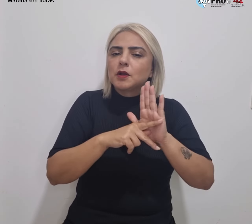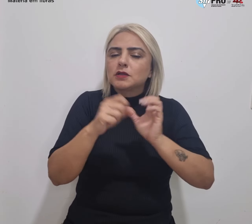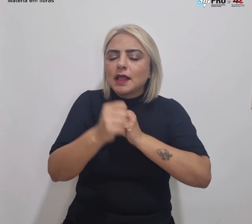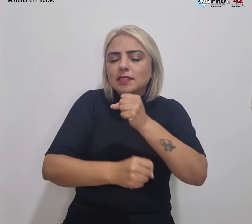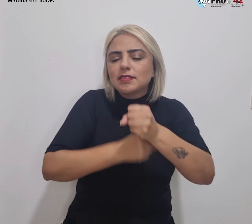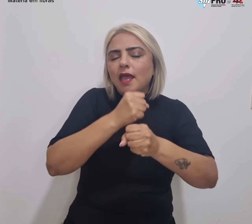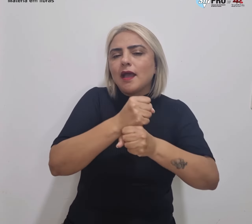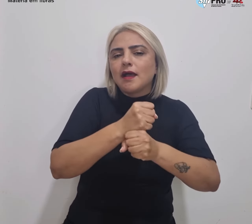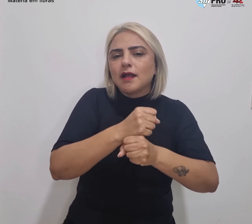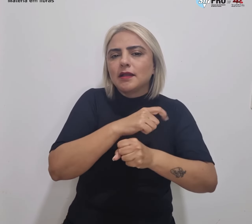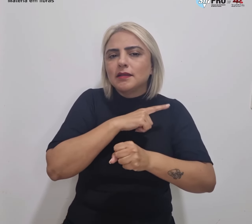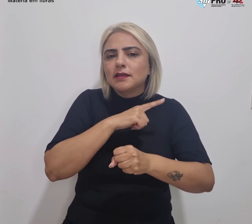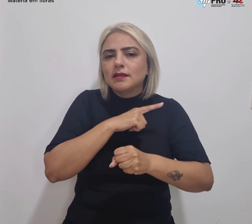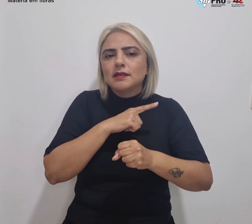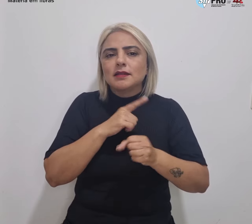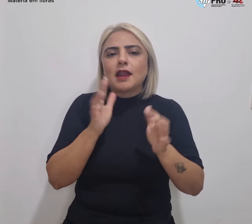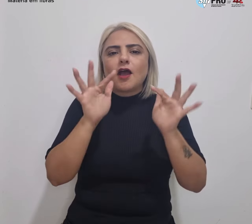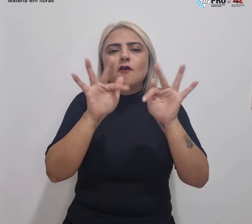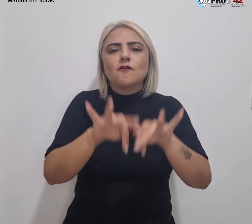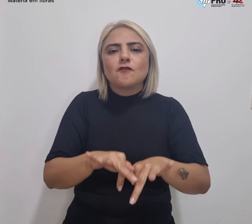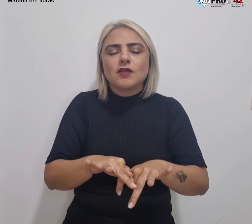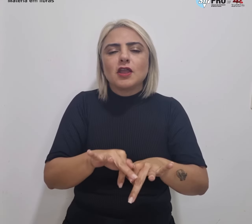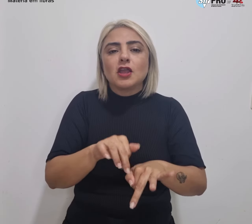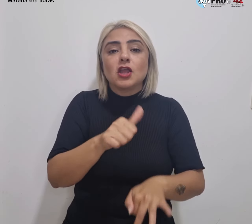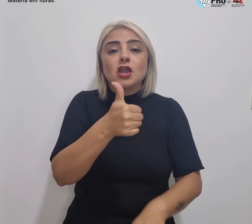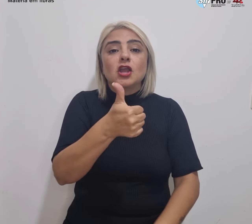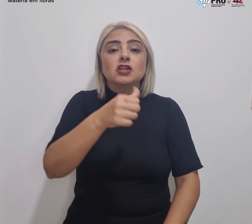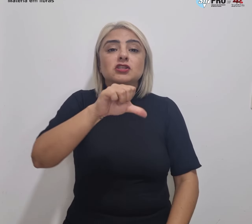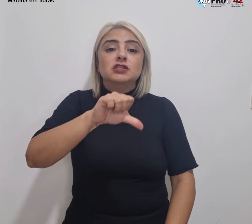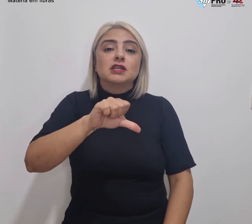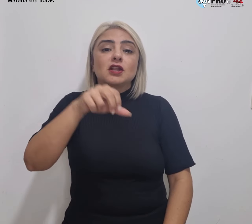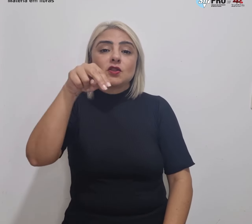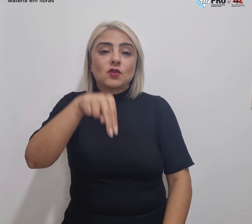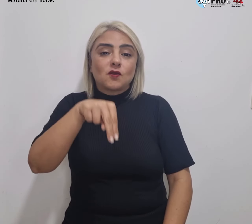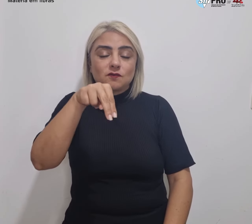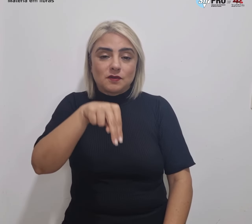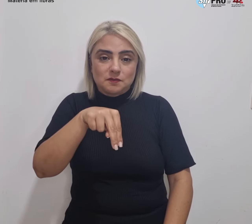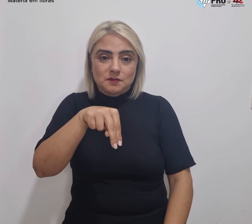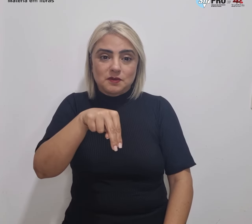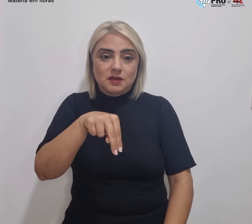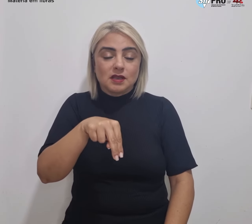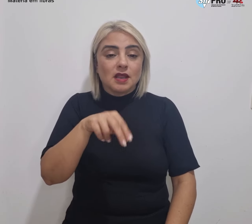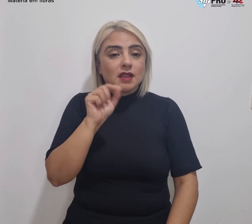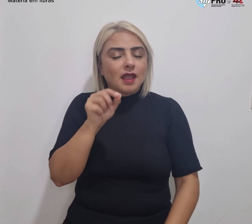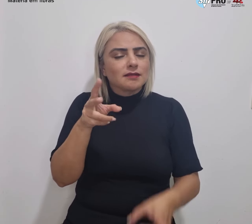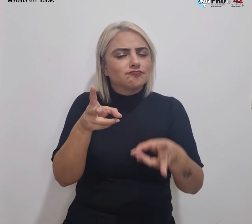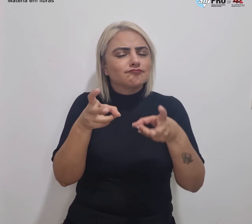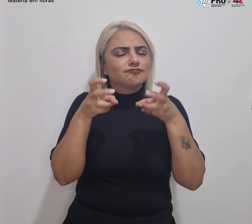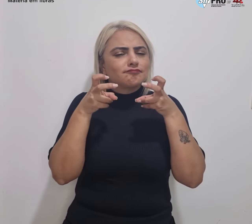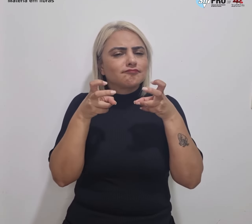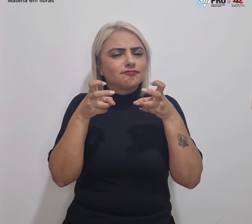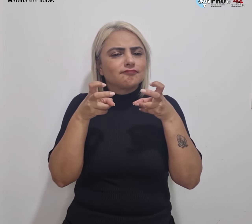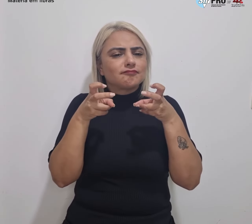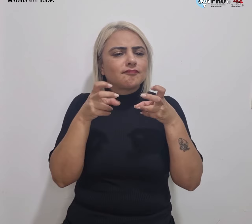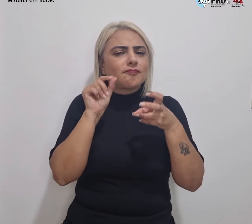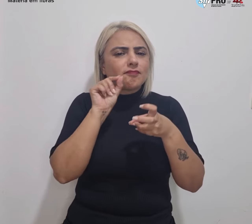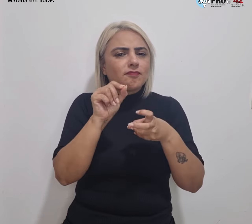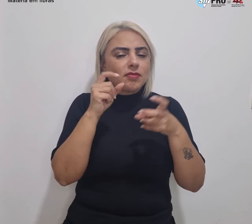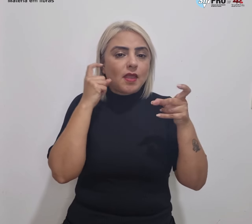e ter a sua culminância no dia 19 de Novembro nesta perspectiva e com esta preocupação